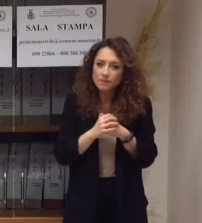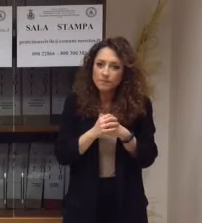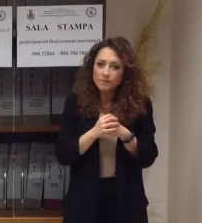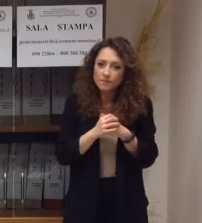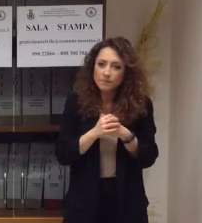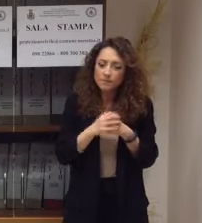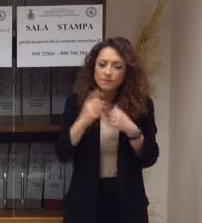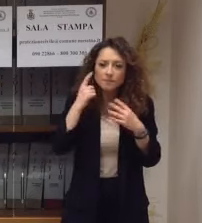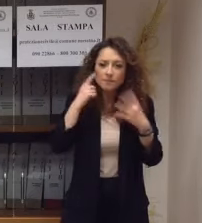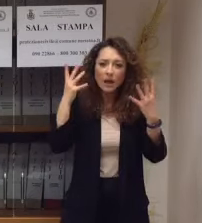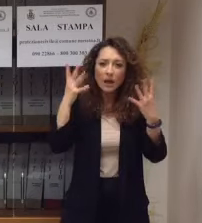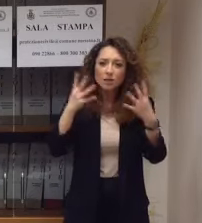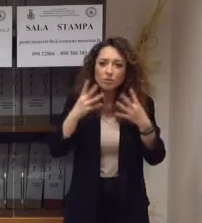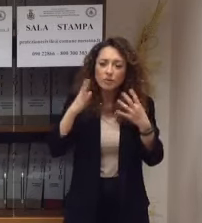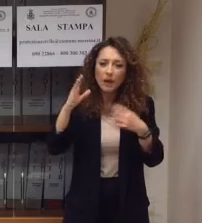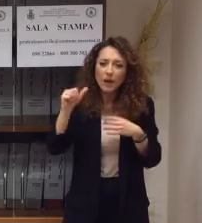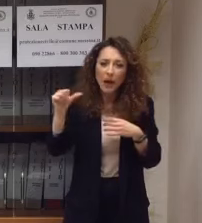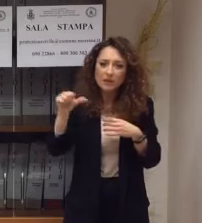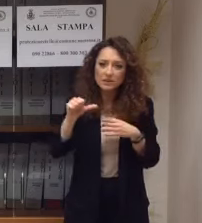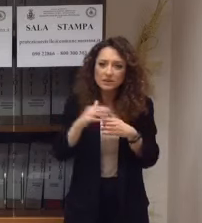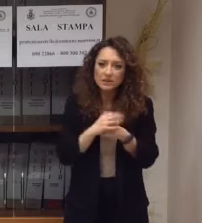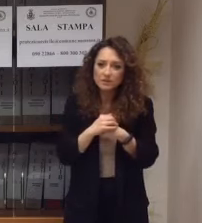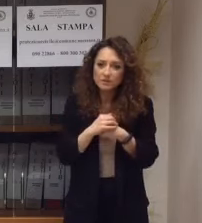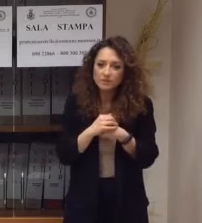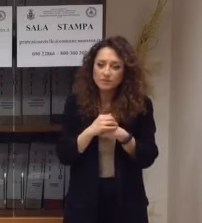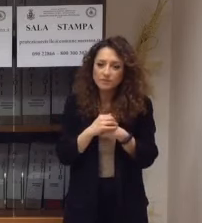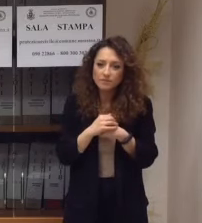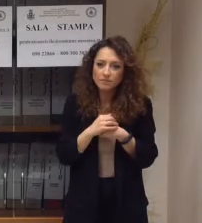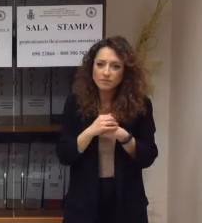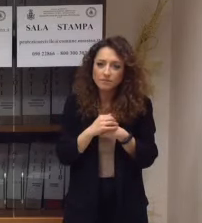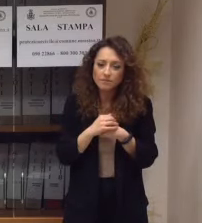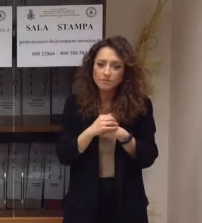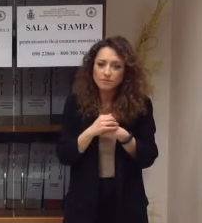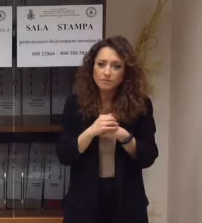per cassa? Fino a quando io non ho entrate,